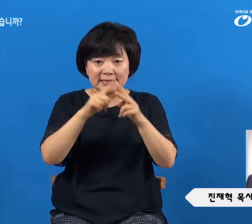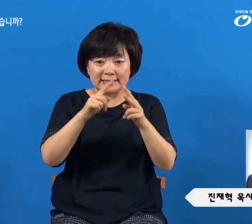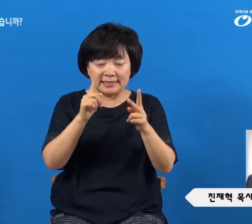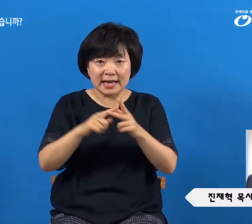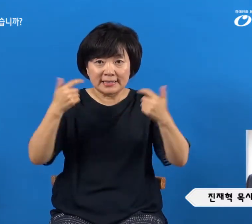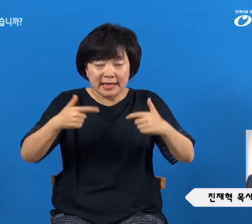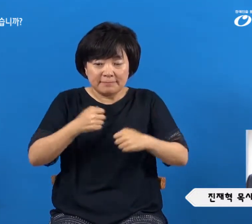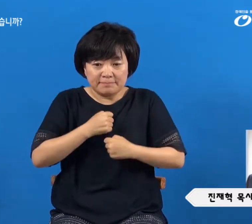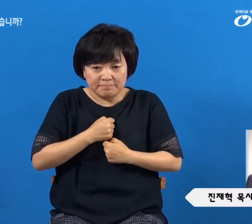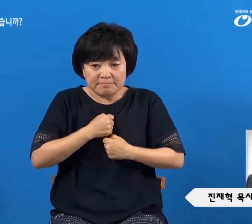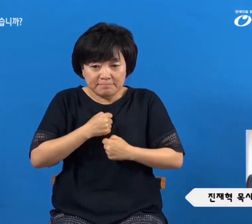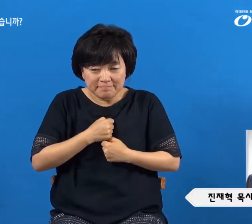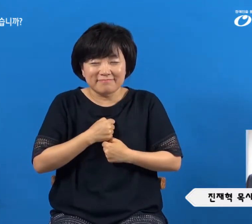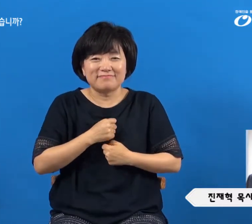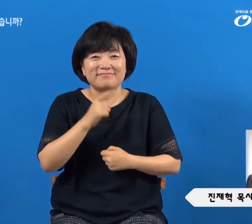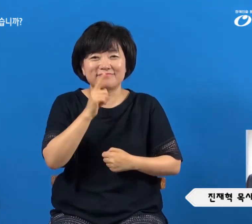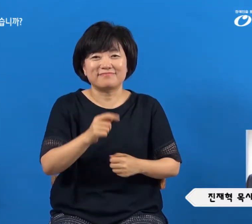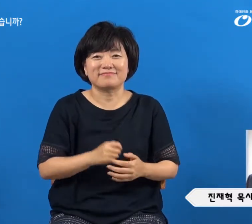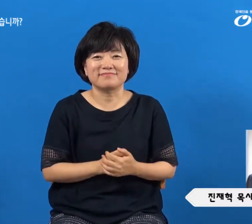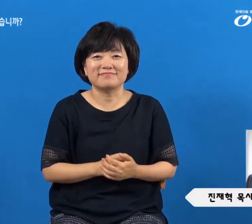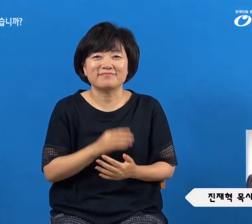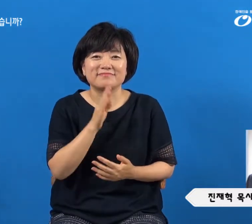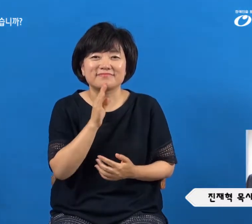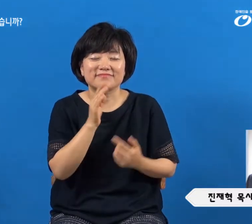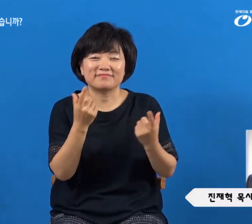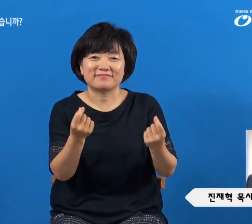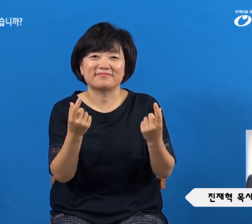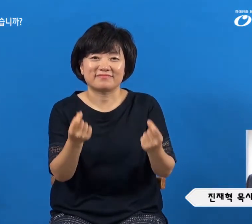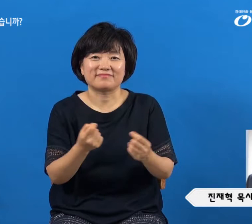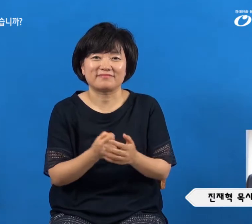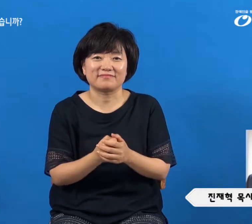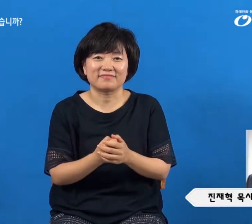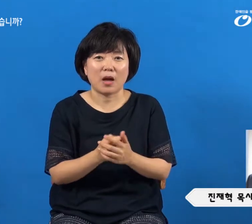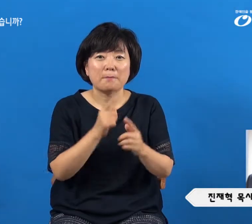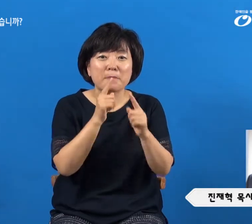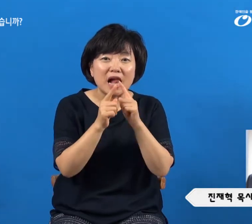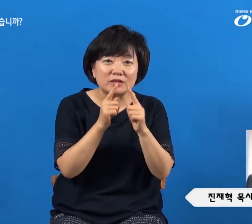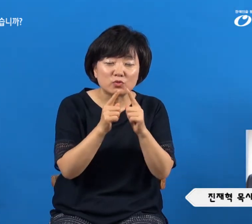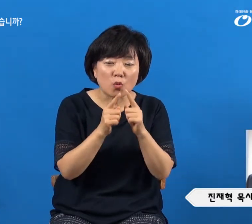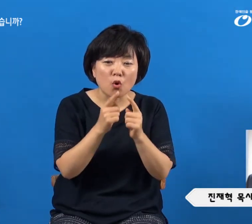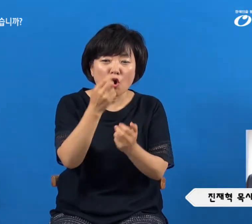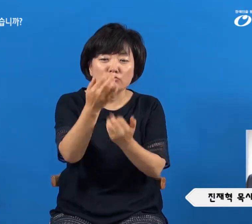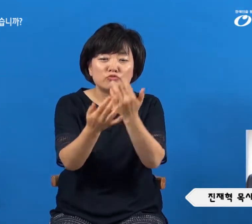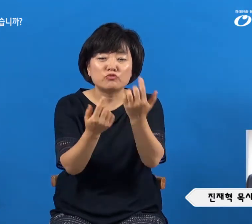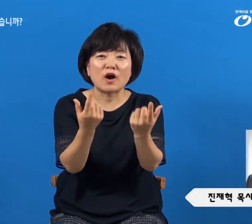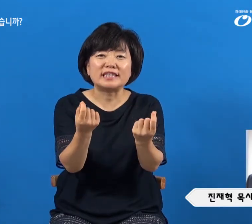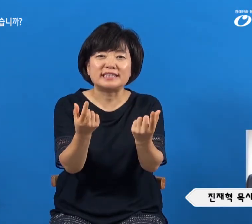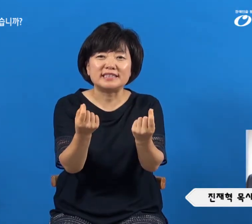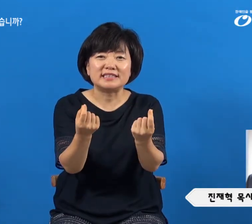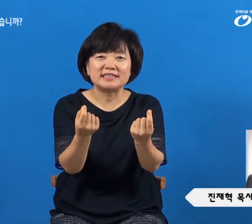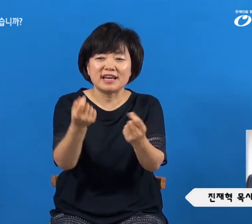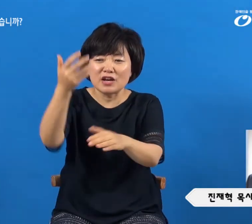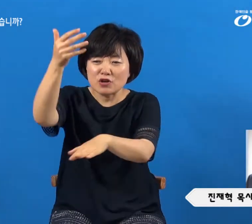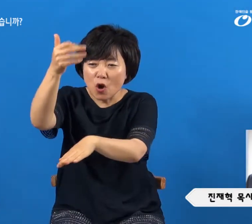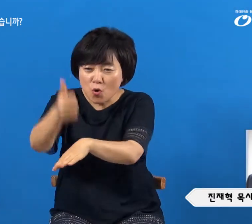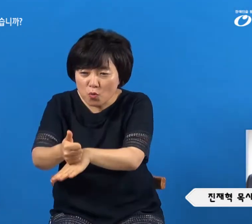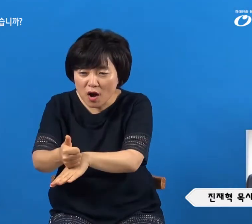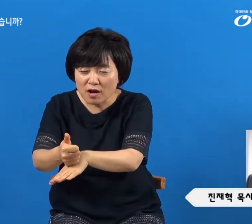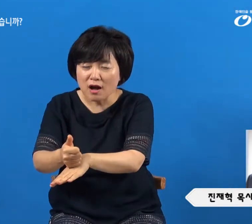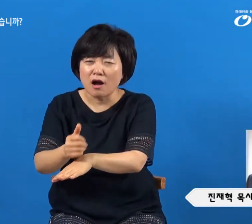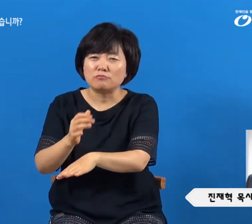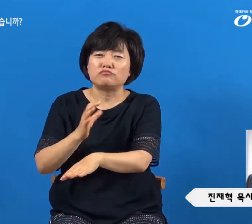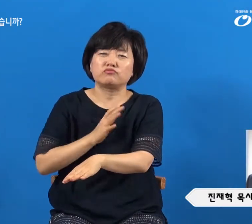이야기해 왔던 것입니다. 그렇습니다. 그렇게 말도 불처럼 그